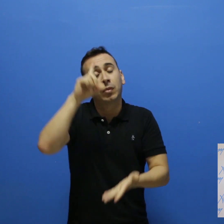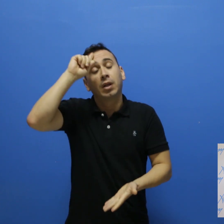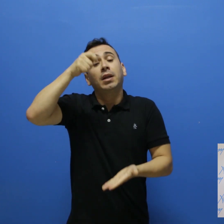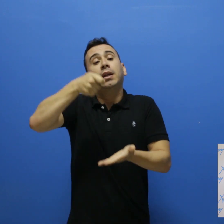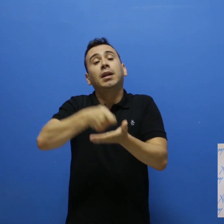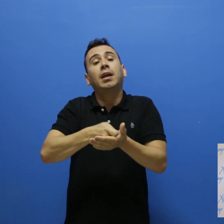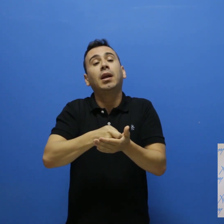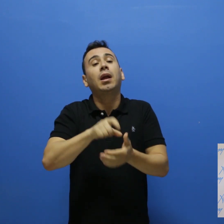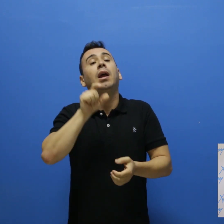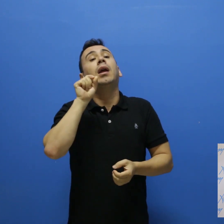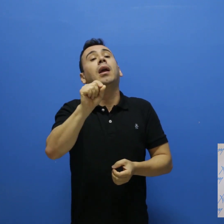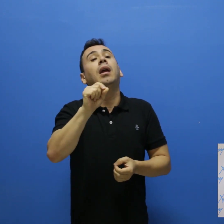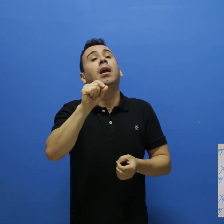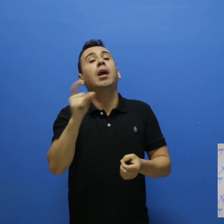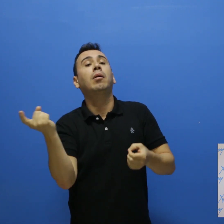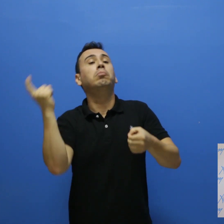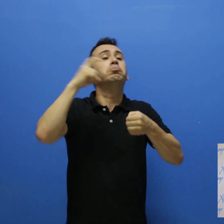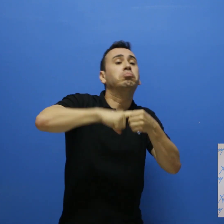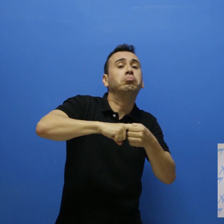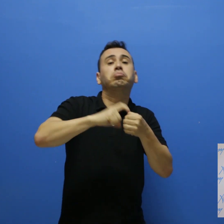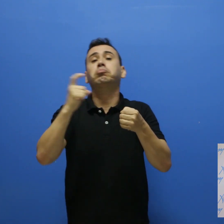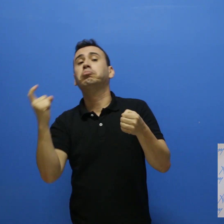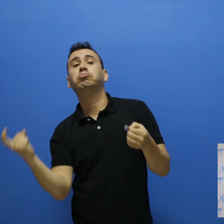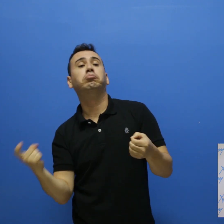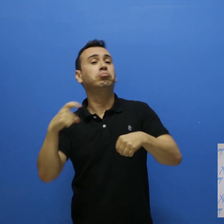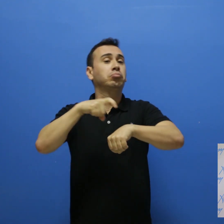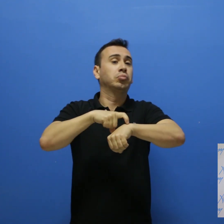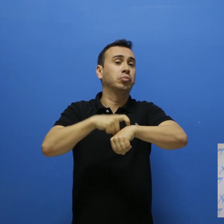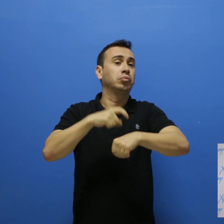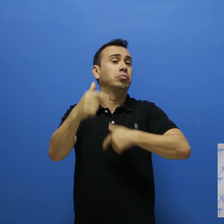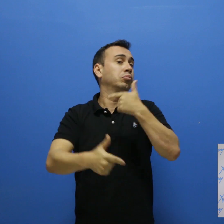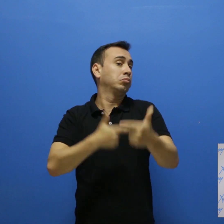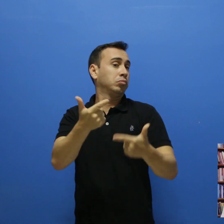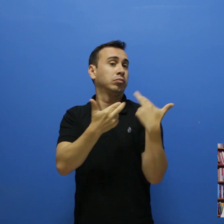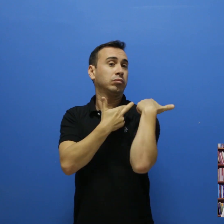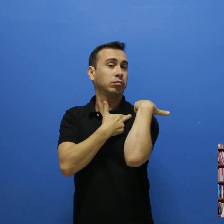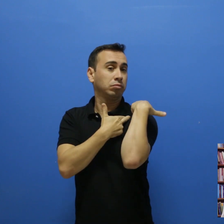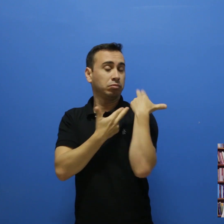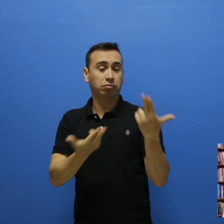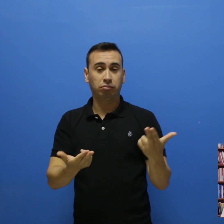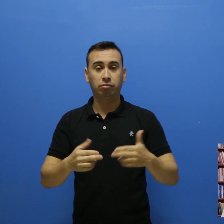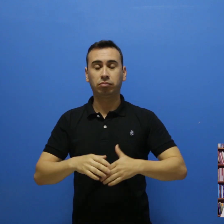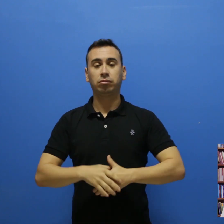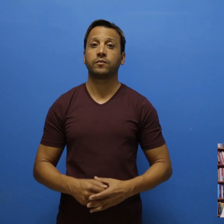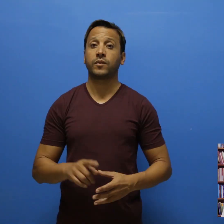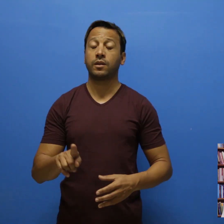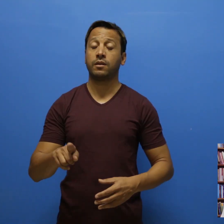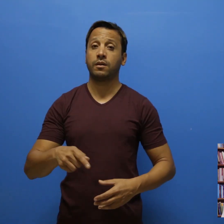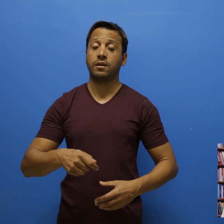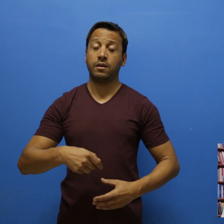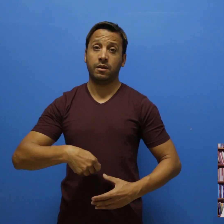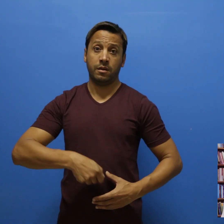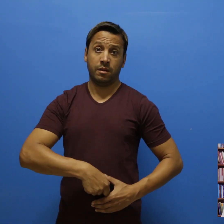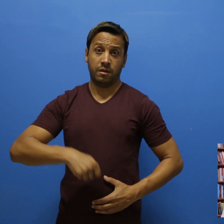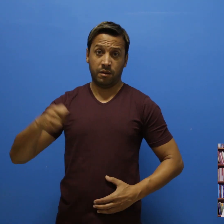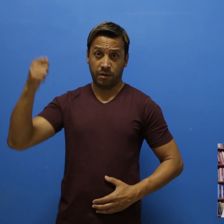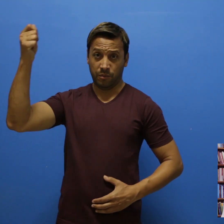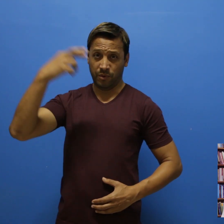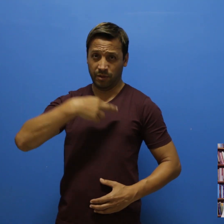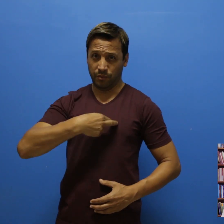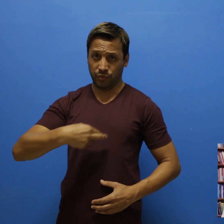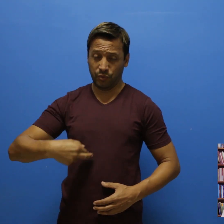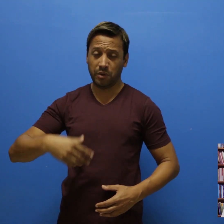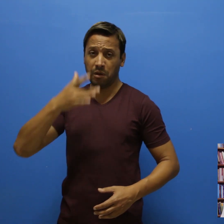de decidir quem coloca e quem retira a qualquer momento desses cargos. A proclamação da República não contou com a